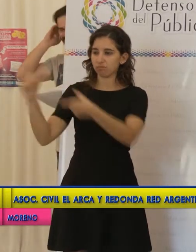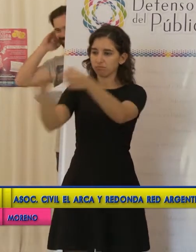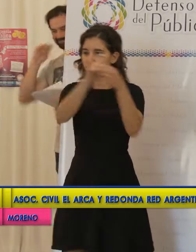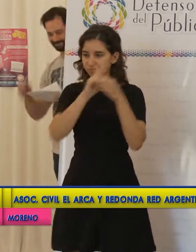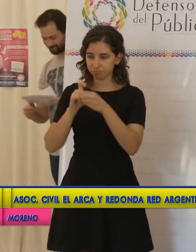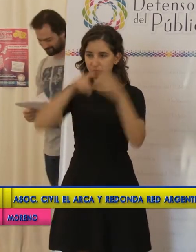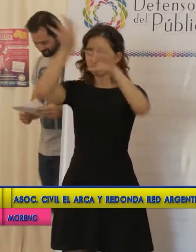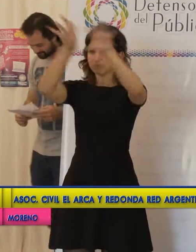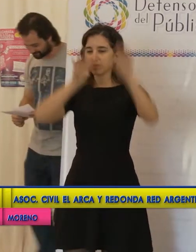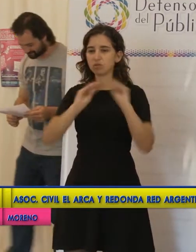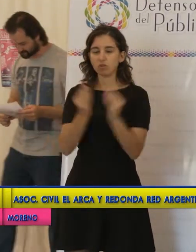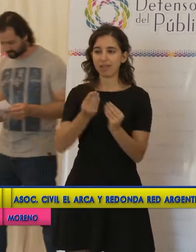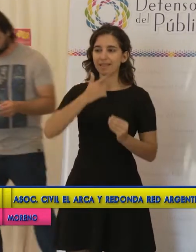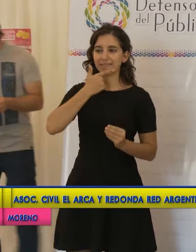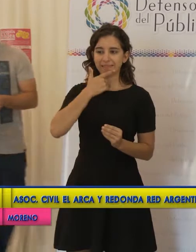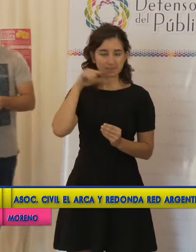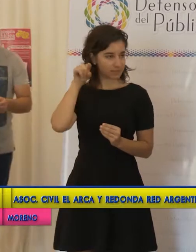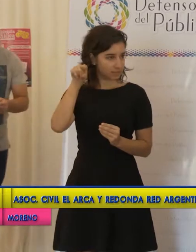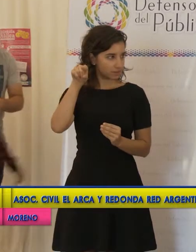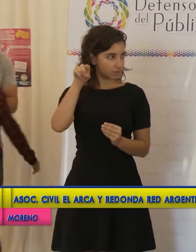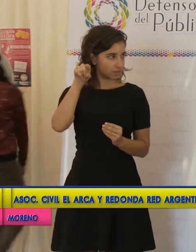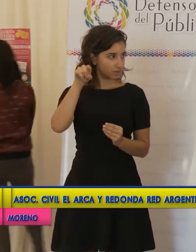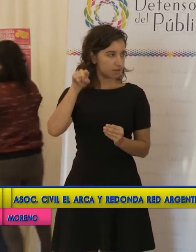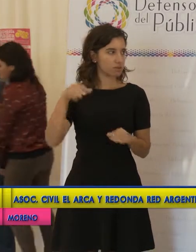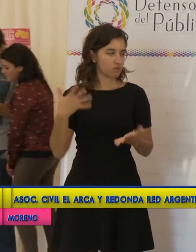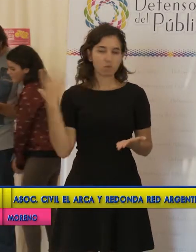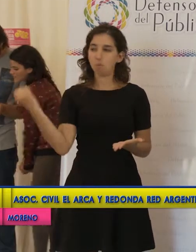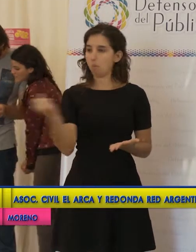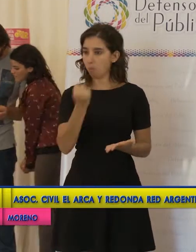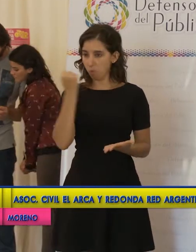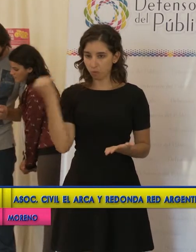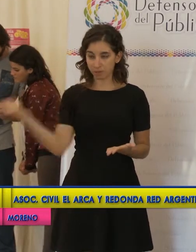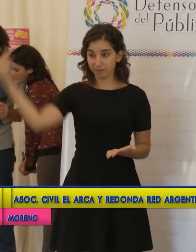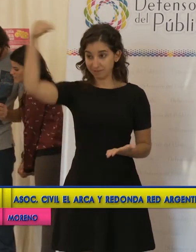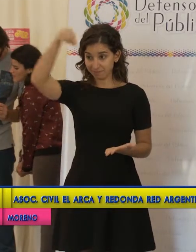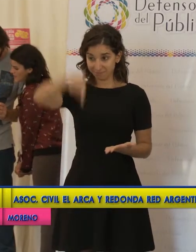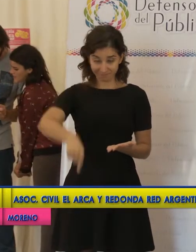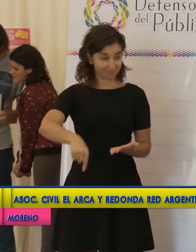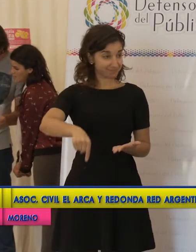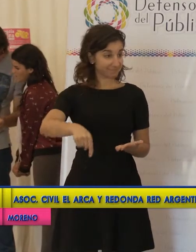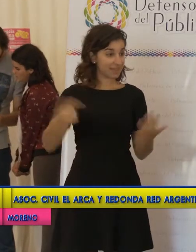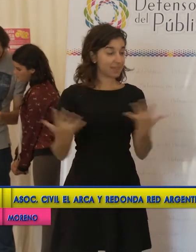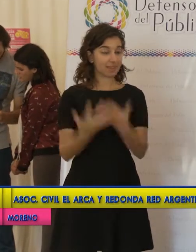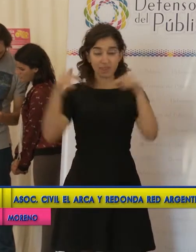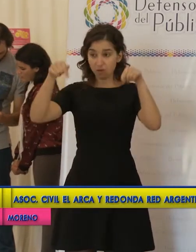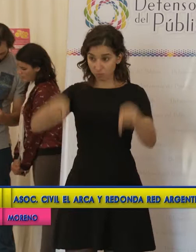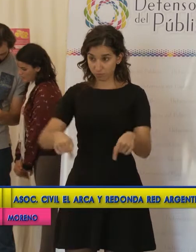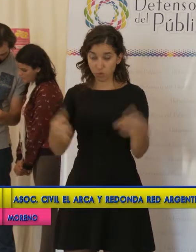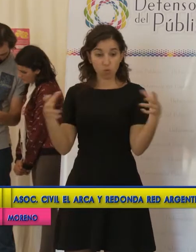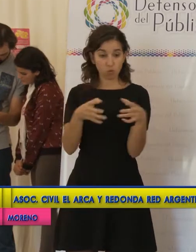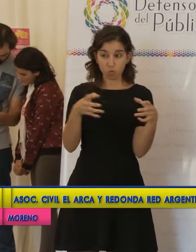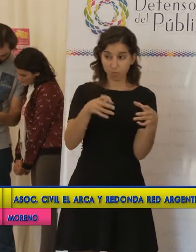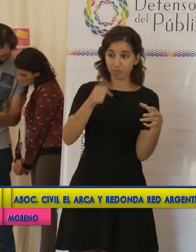17 provincias de todo el país. Por eso nos parecía importante participar de la audiencia de hoy, no solo como el ARCA, sino también